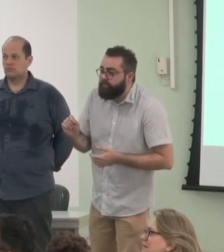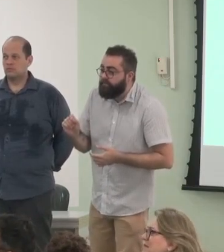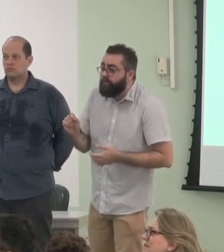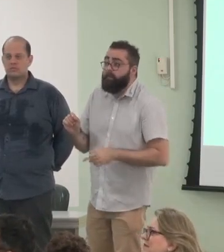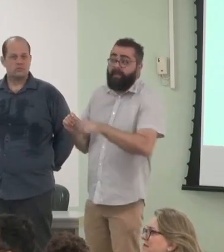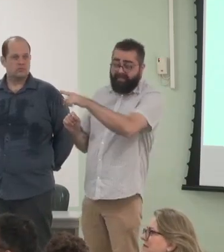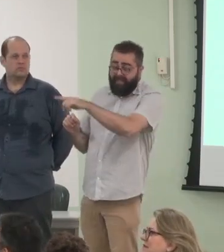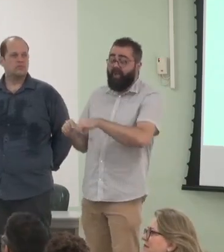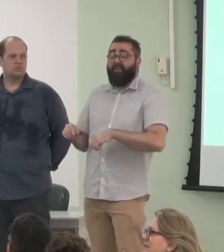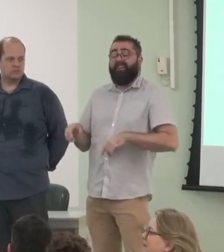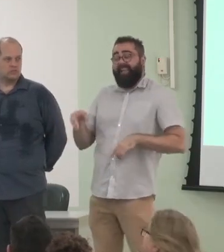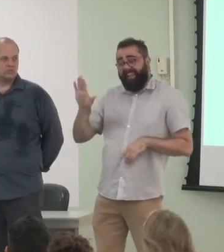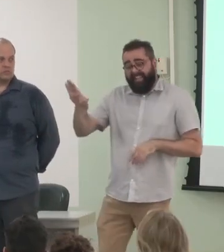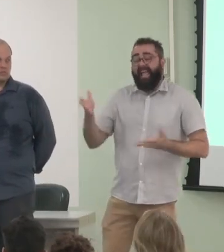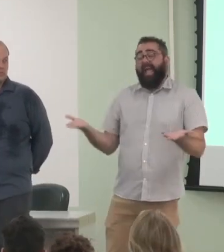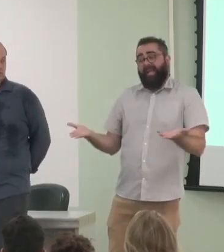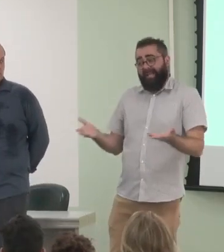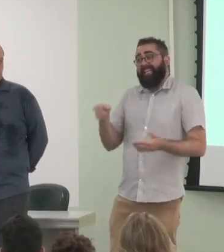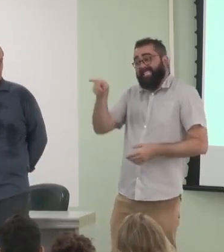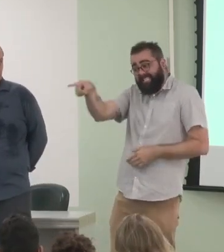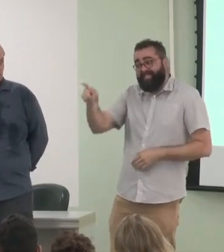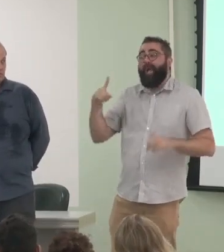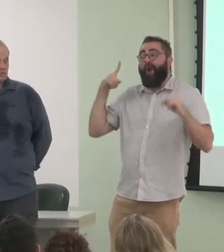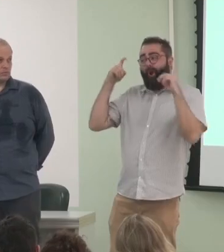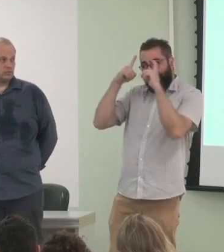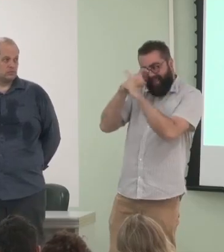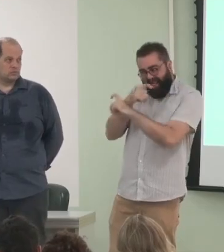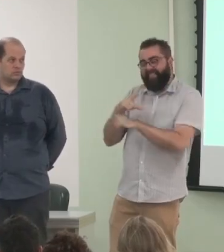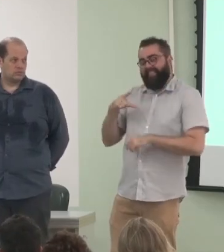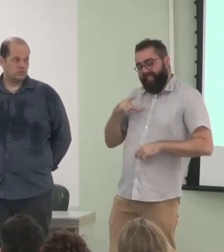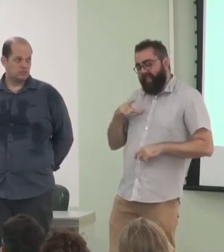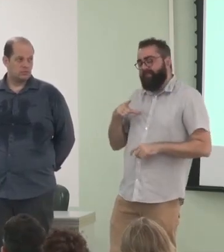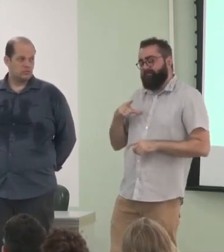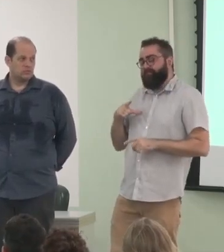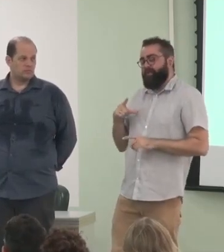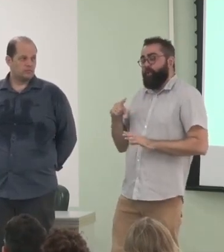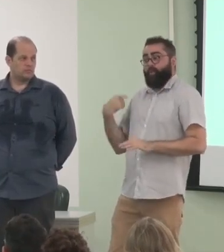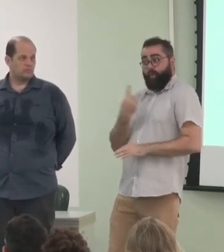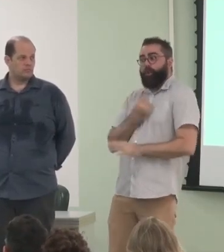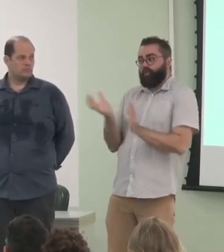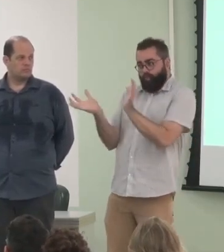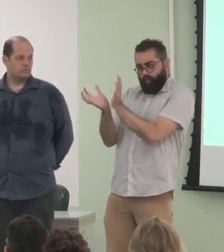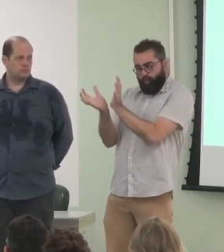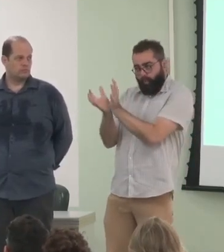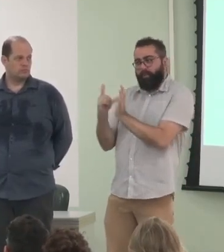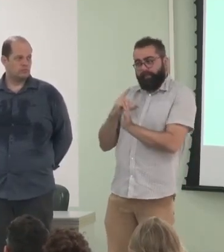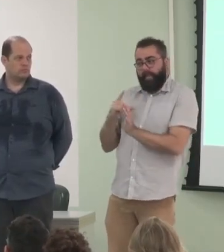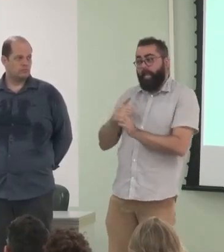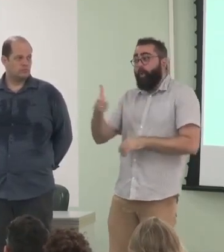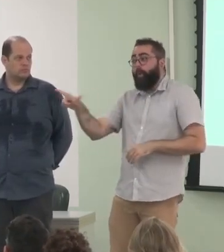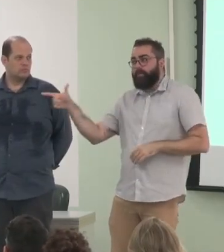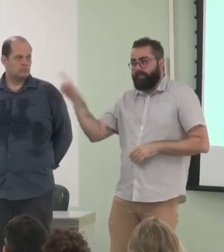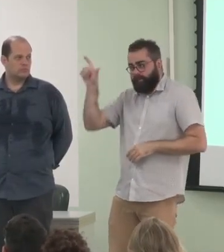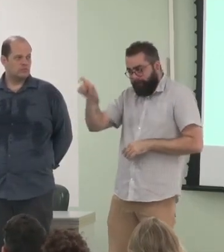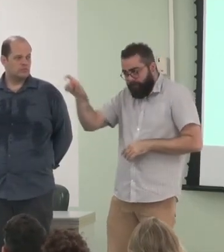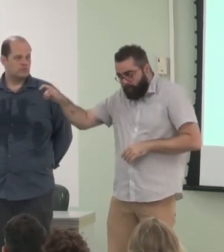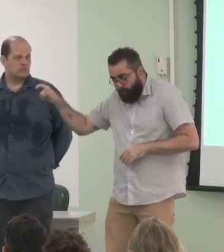Porque agora tem intérprete nas escolas, é isso? Então, ó, essa é uma questão complicada, né? Porque existem